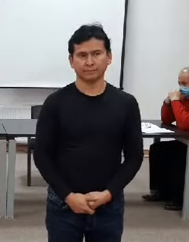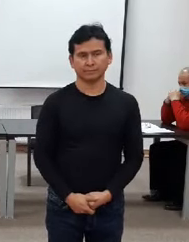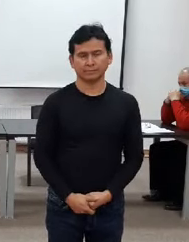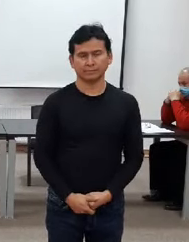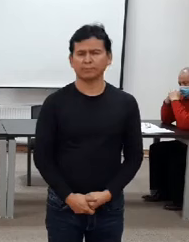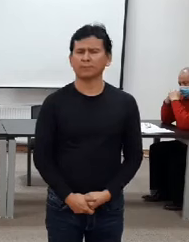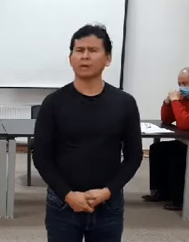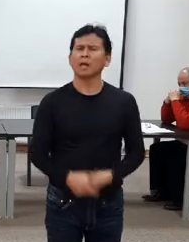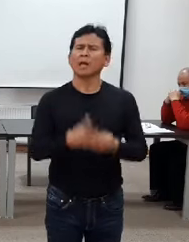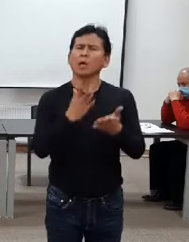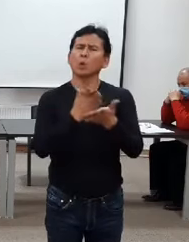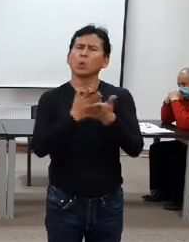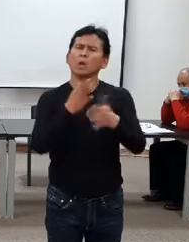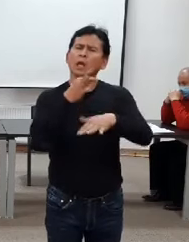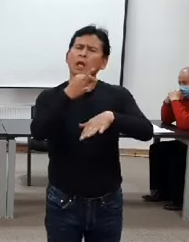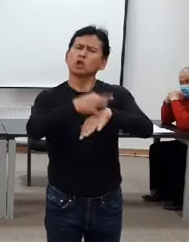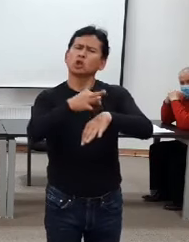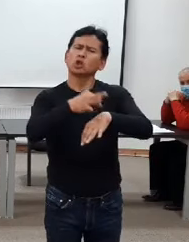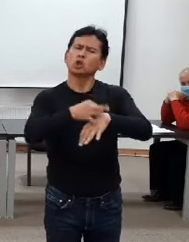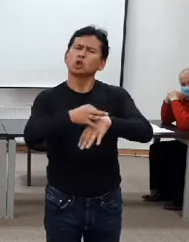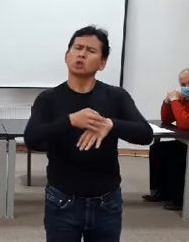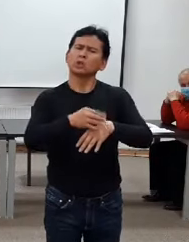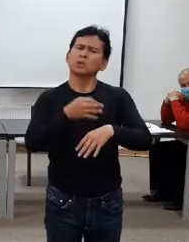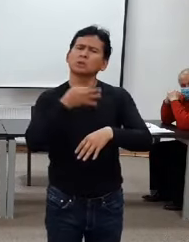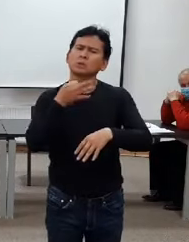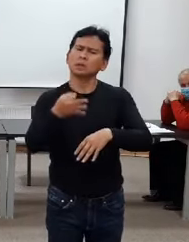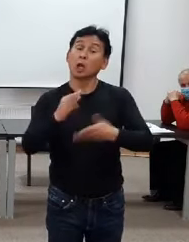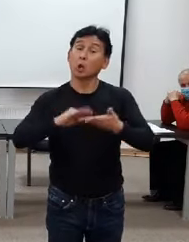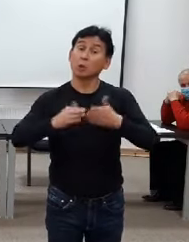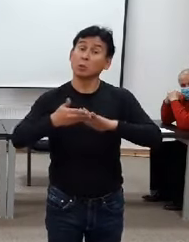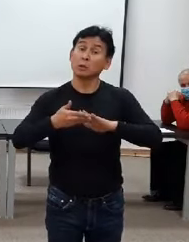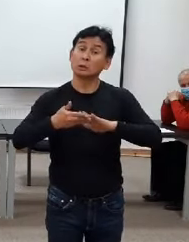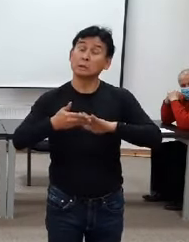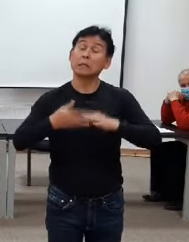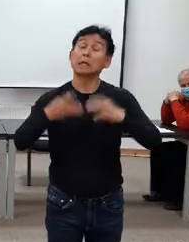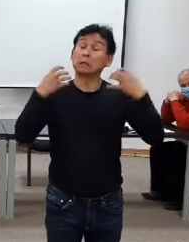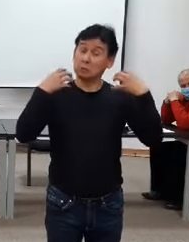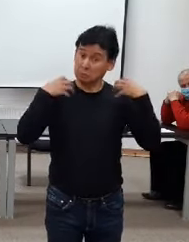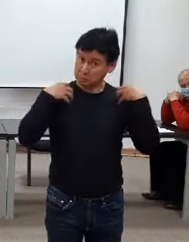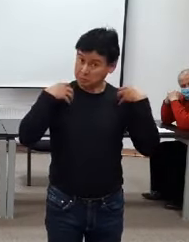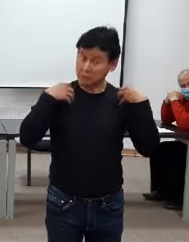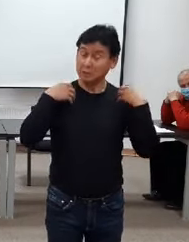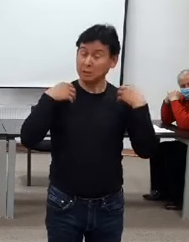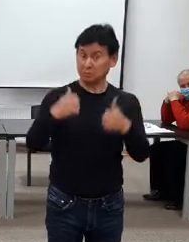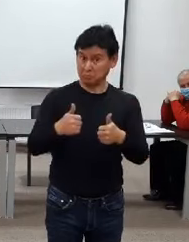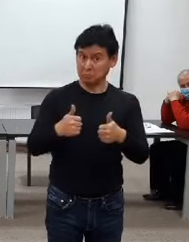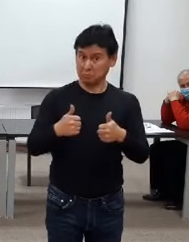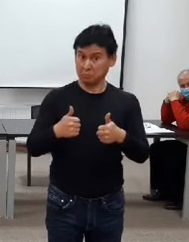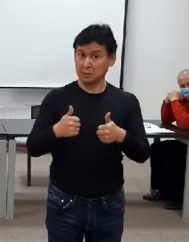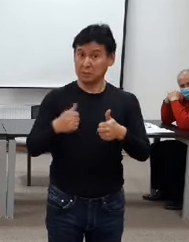El Colegio Médico percibe que la comunidad ha sido bastante responsable en